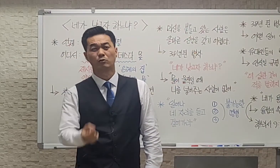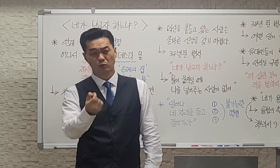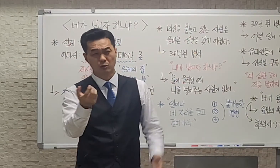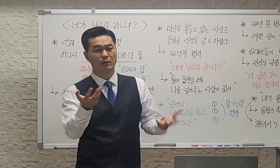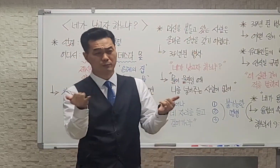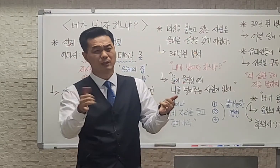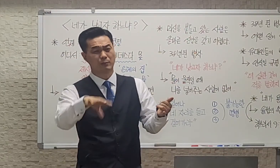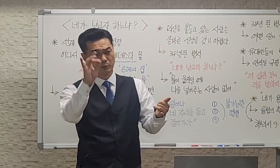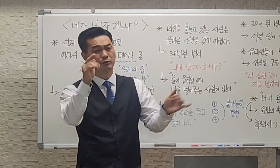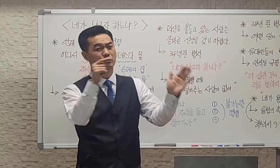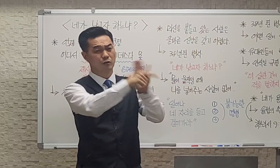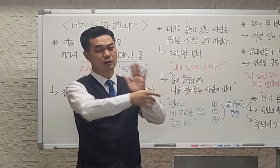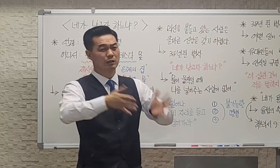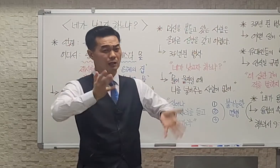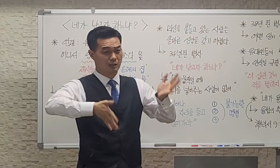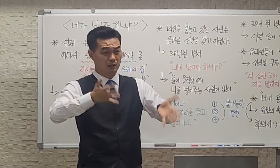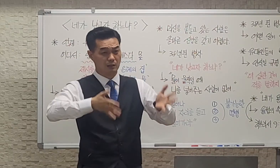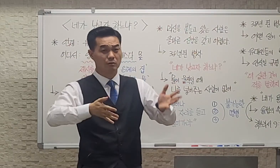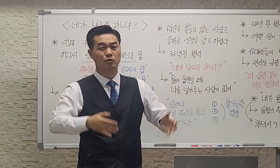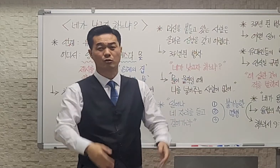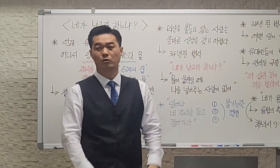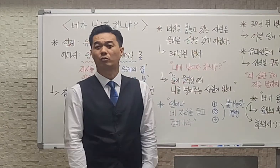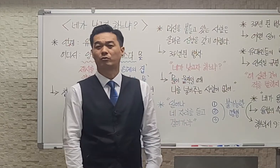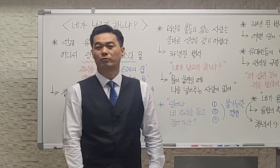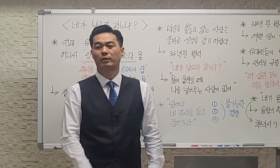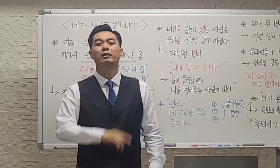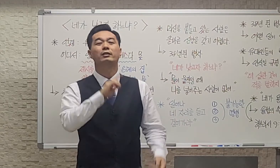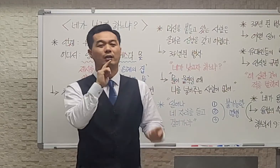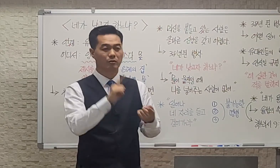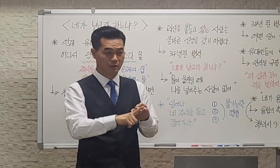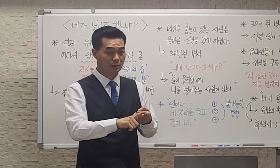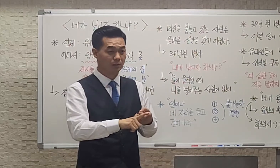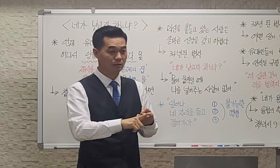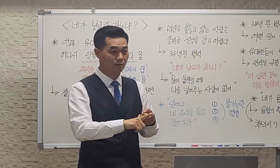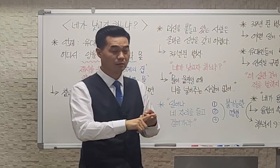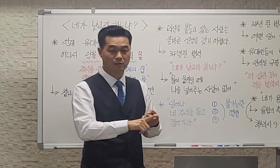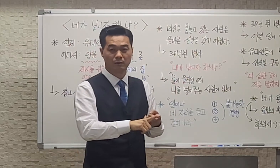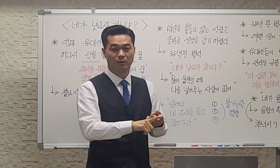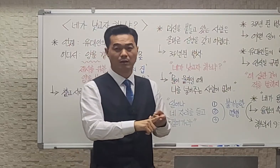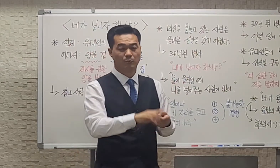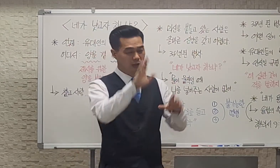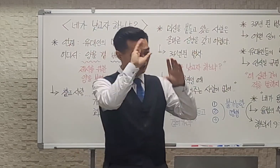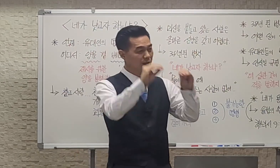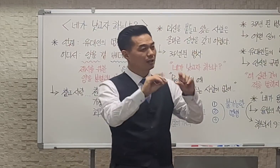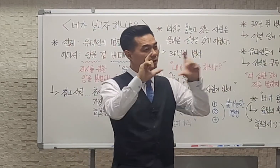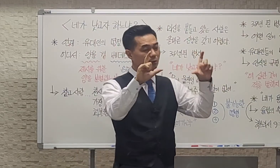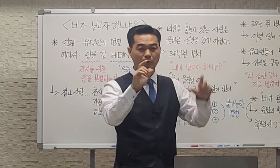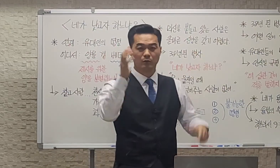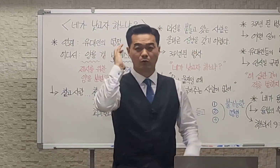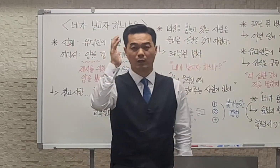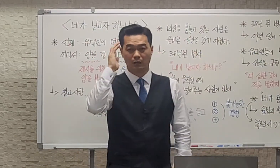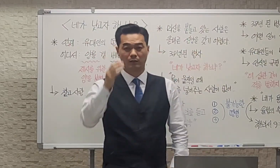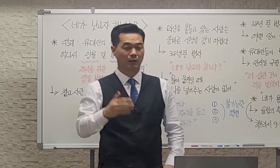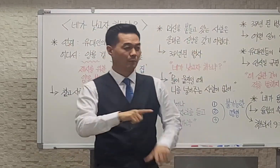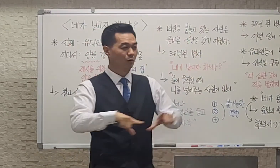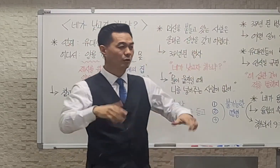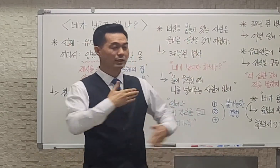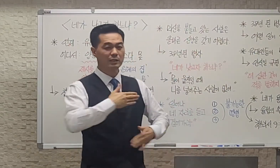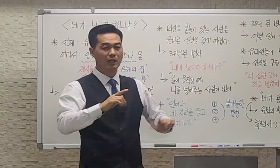조금 아픈 사람이 먼저 뛰어가니까, 그죠? 당연히. 나았다 이렇게 선포해도 곤란한, 평소에 씻지